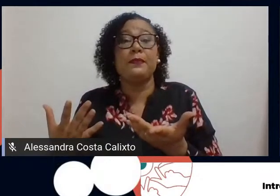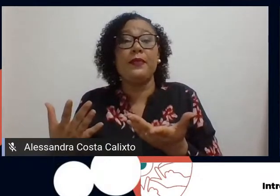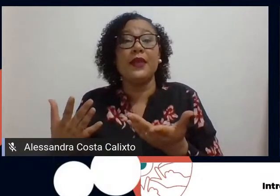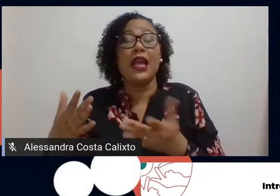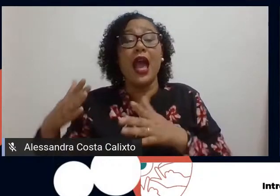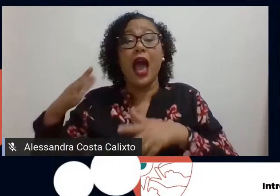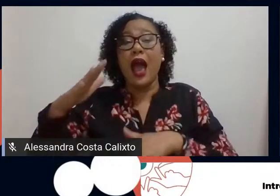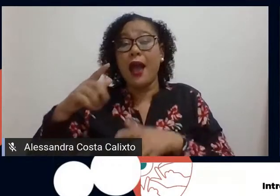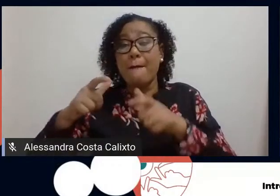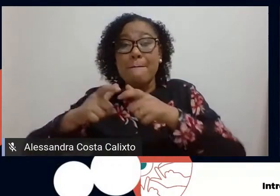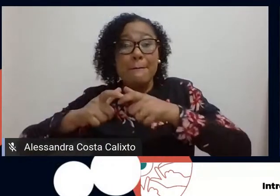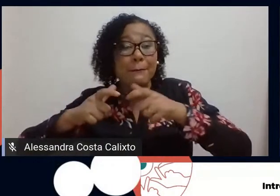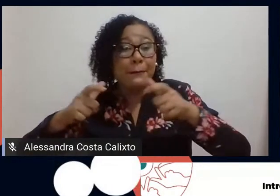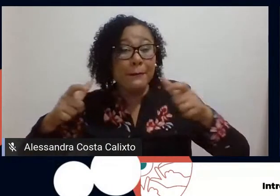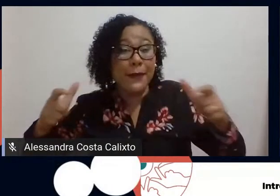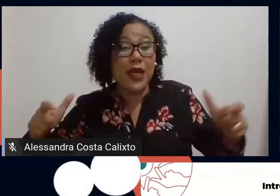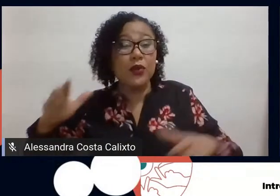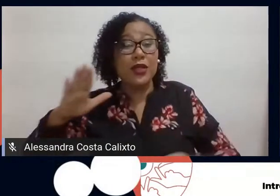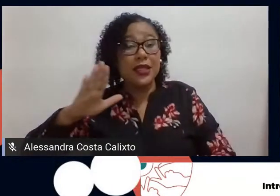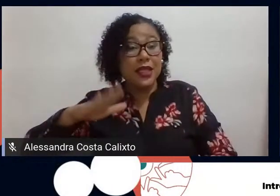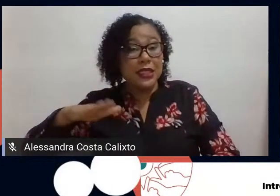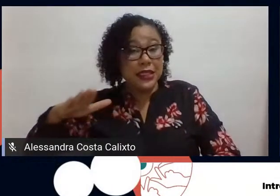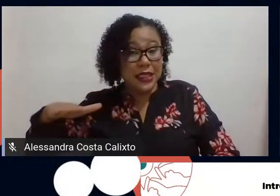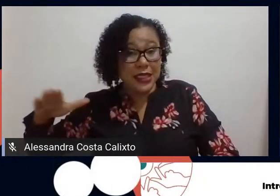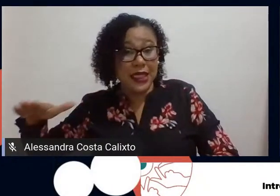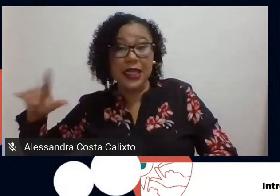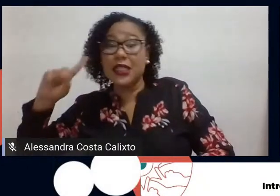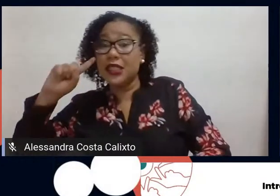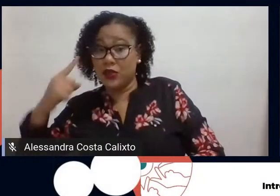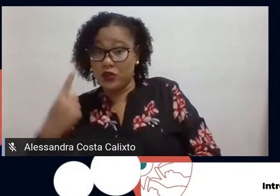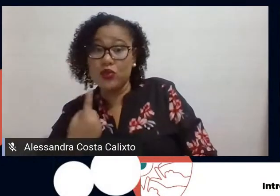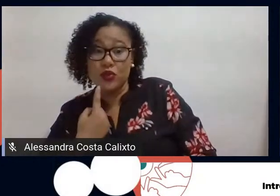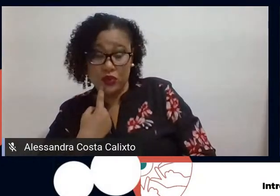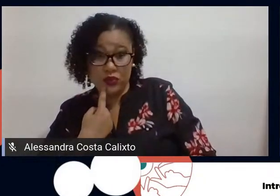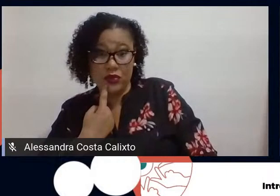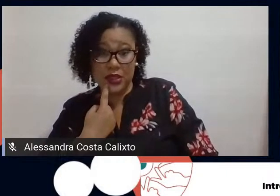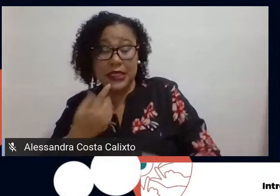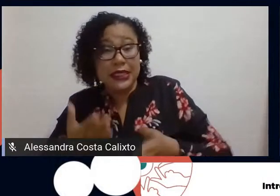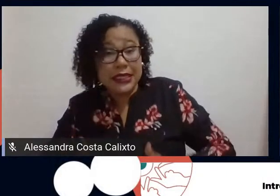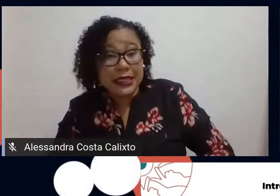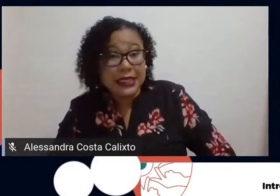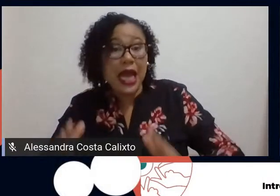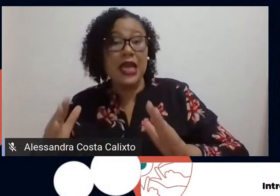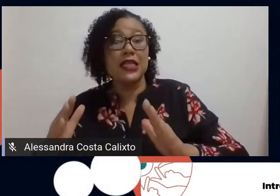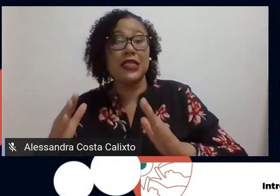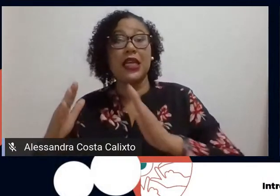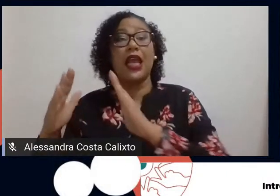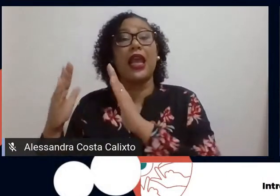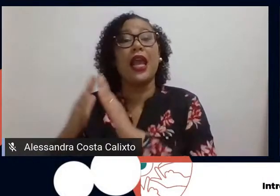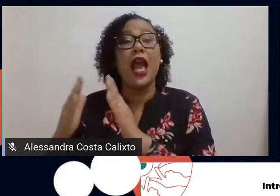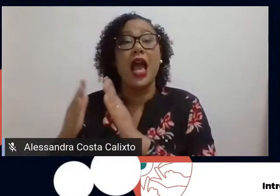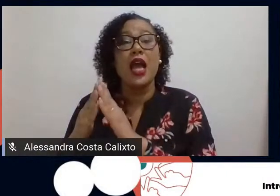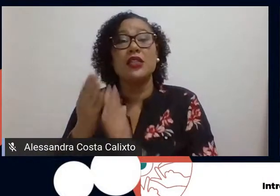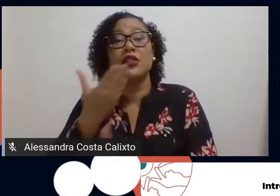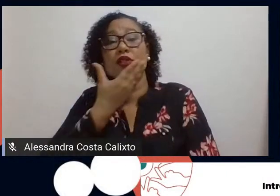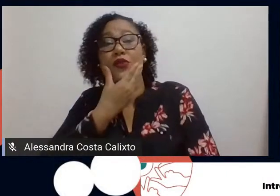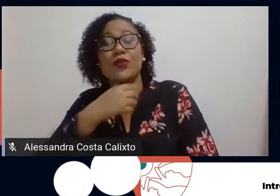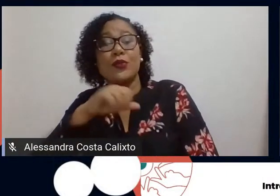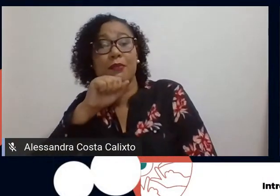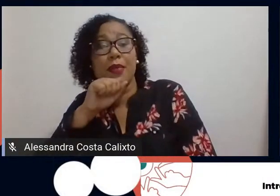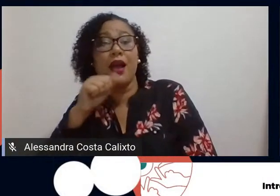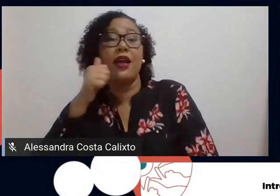como acontece essa essa aquisição linguística. A maioria das crianças surdas, elas